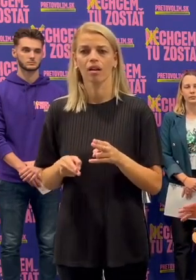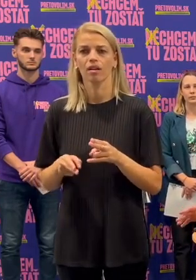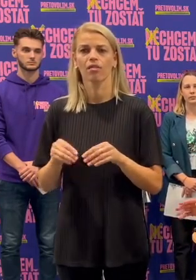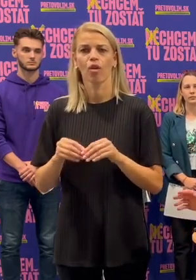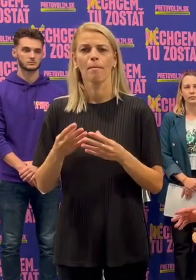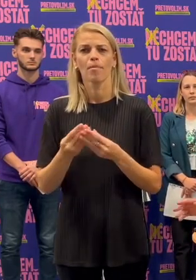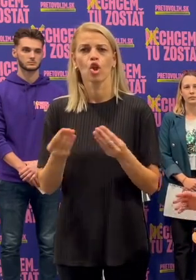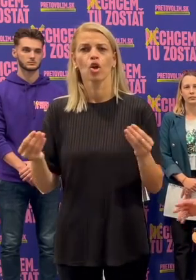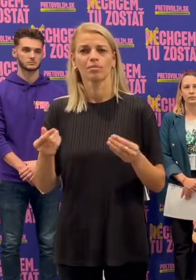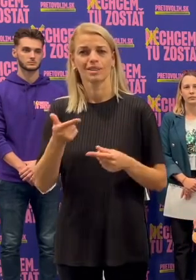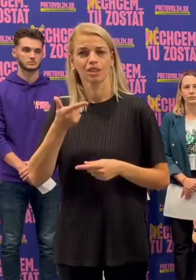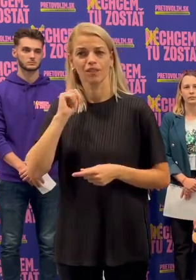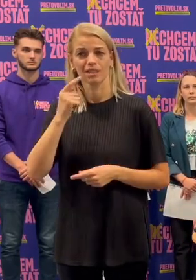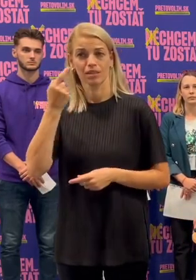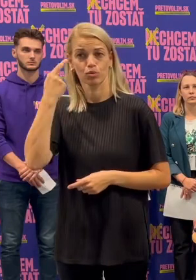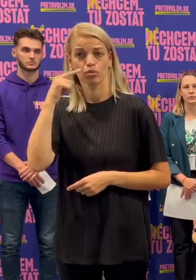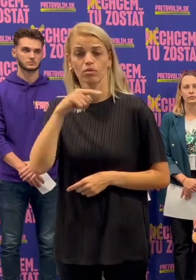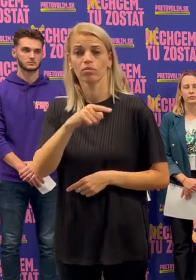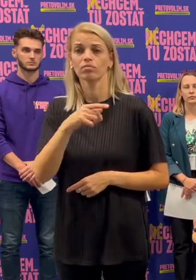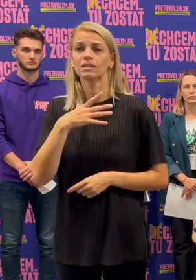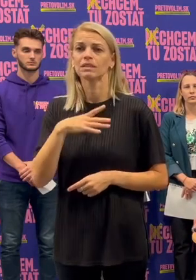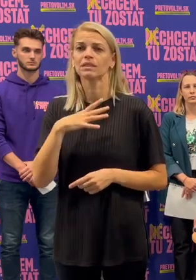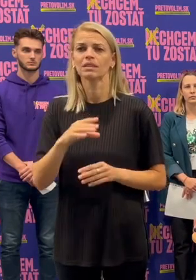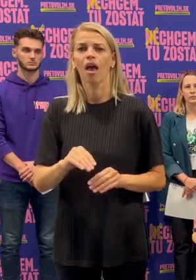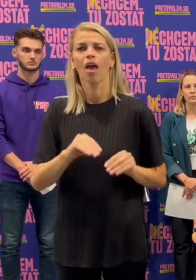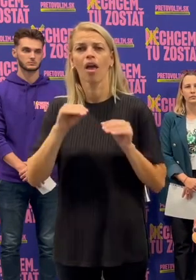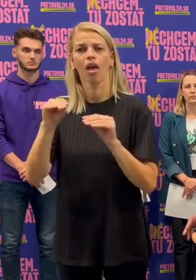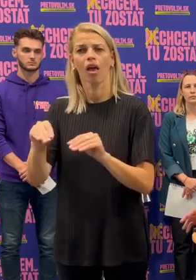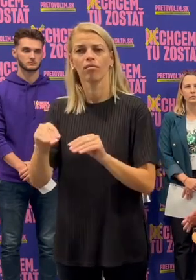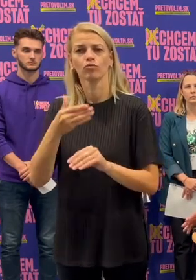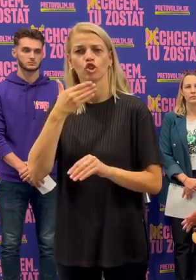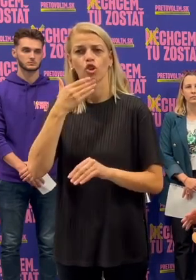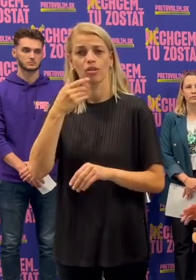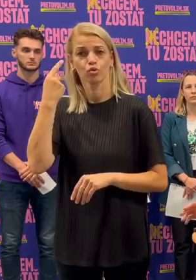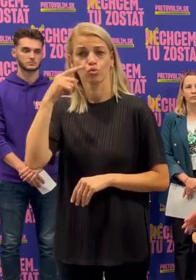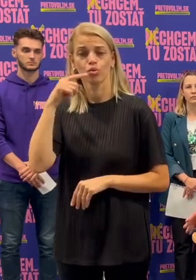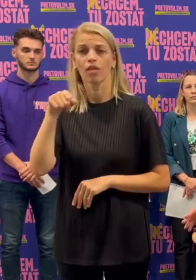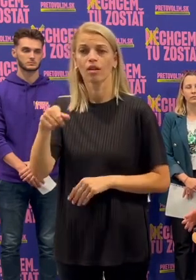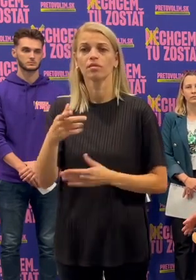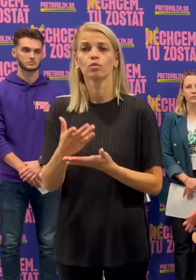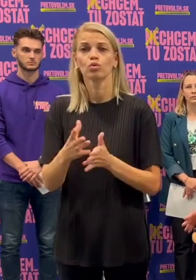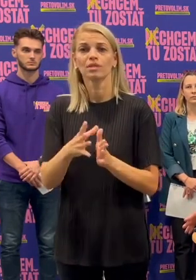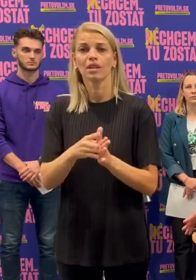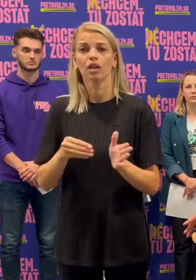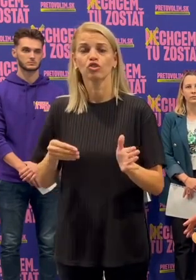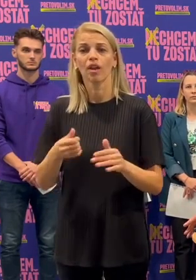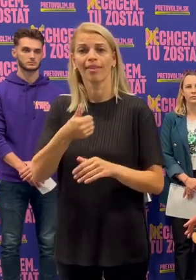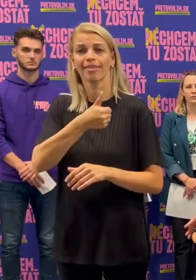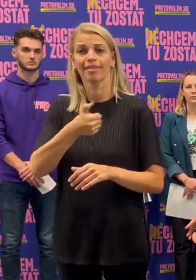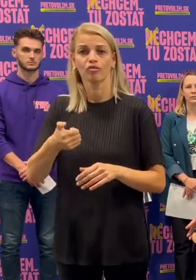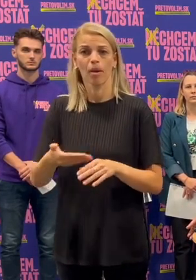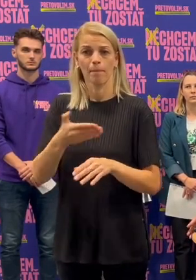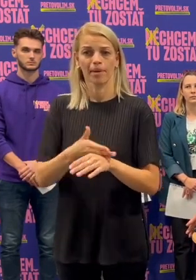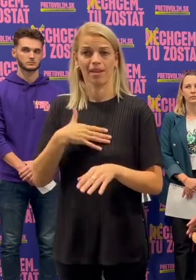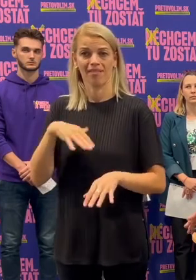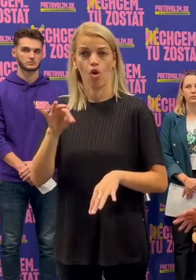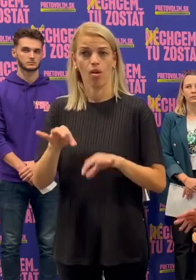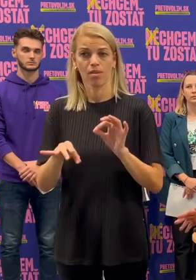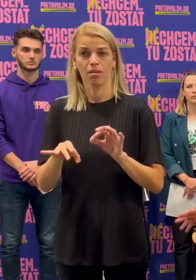Mnohým slovenským študentom, ktorí sa rozhodli ísť študovať do Českej republiky, začína semester týždeň pred našimi voľbami.